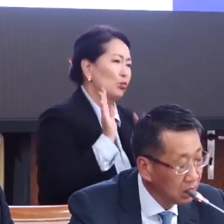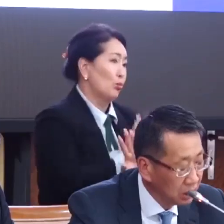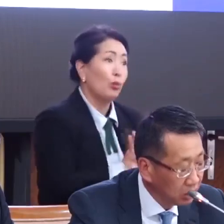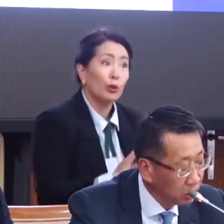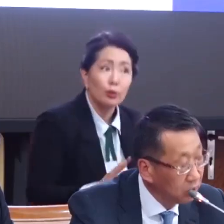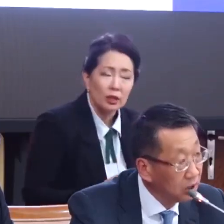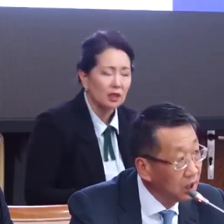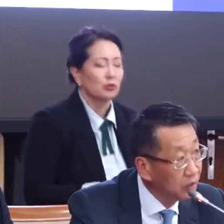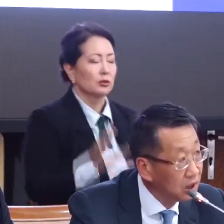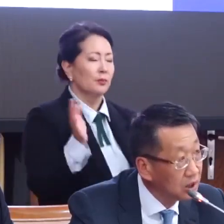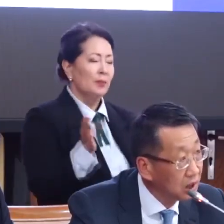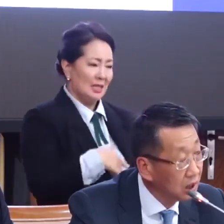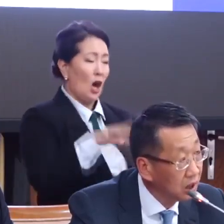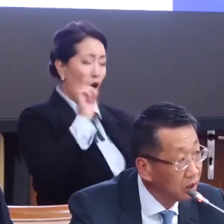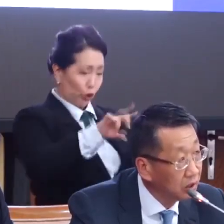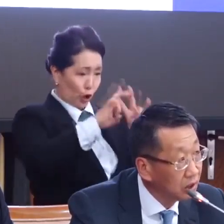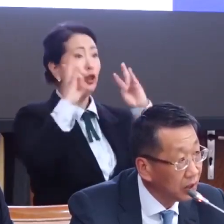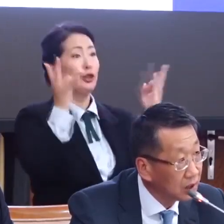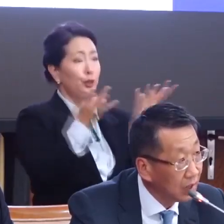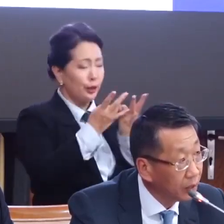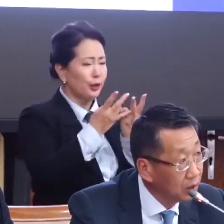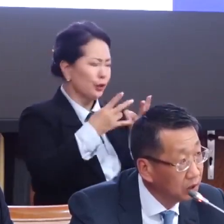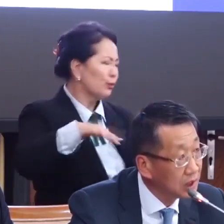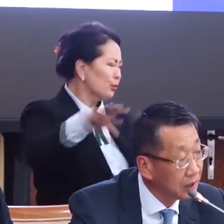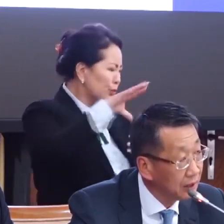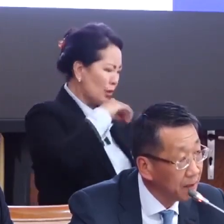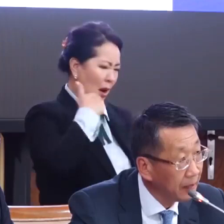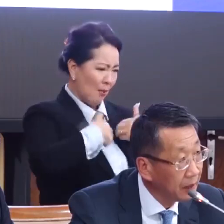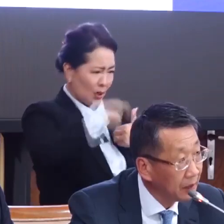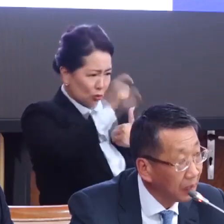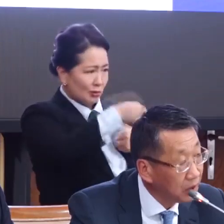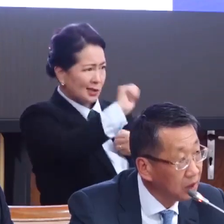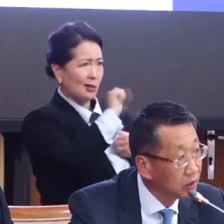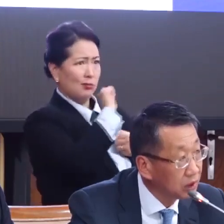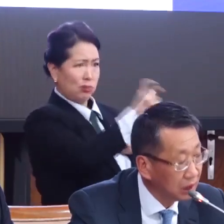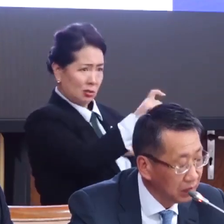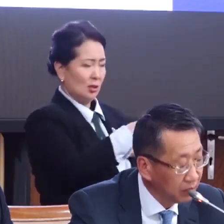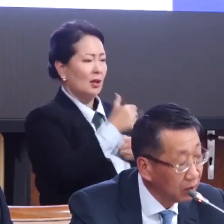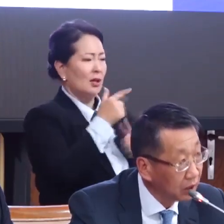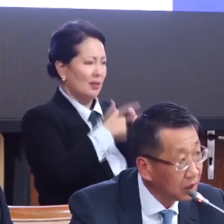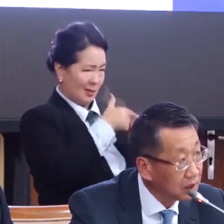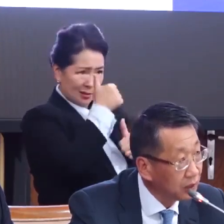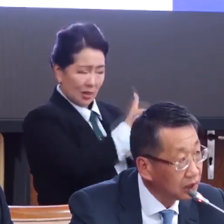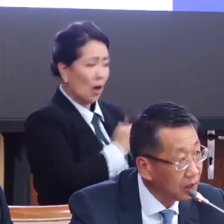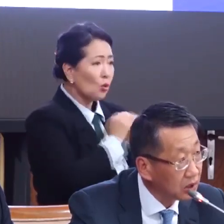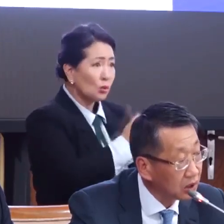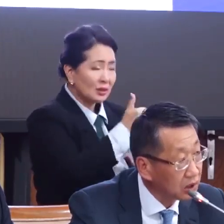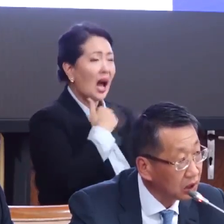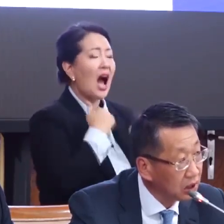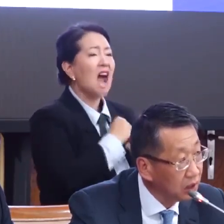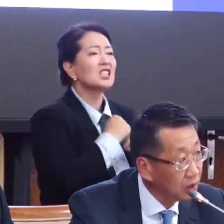Тэгэхээр одоо өнөөдөр нийгэмд тэр чигээрээ өнөөдөр энэ багш хамгийн өндөр цалинтай хамгийн нэр хүндтэй ийм одоо ажил мэргэжил байх хэрэгтэй гэсэн